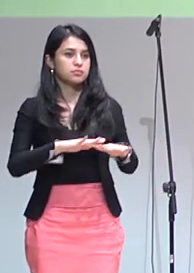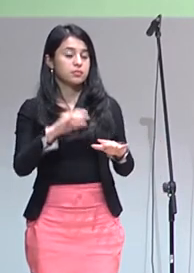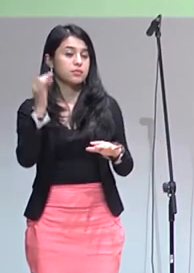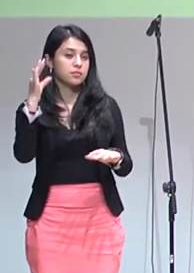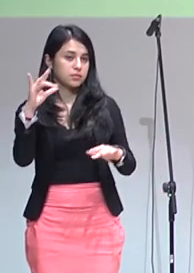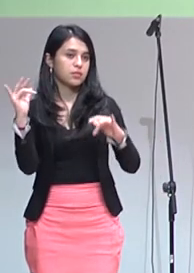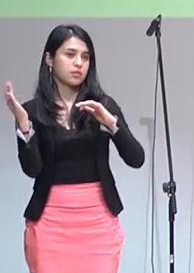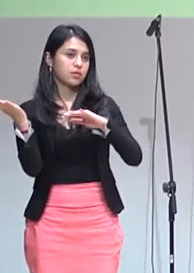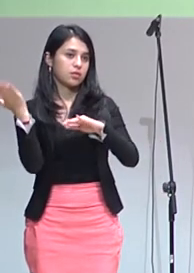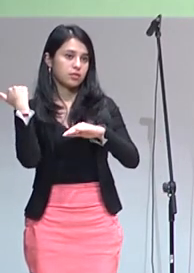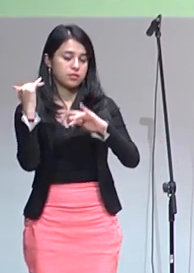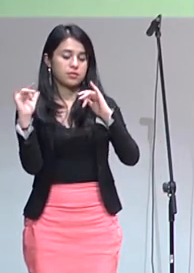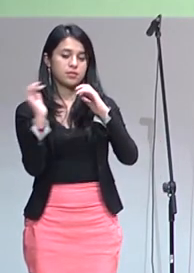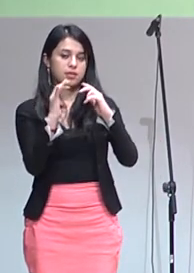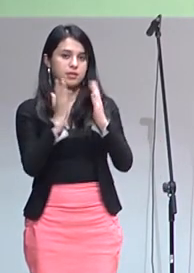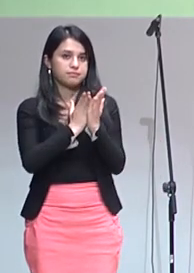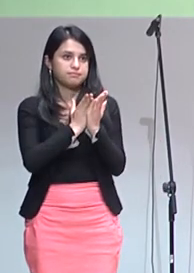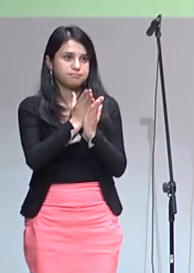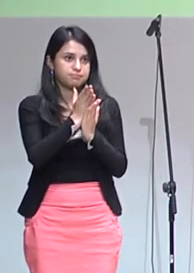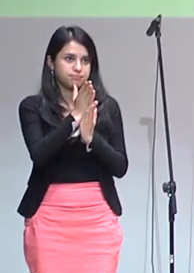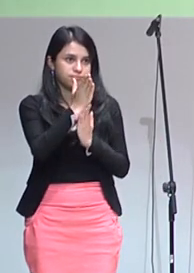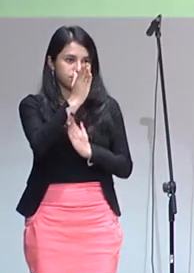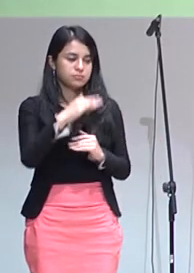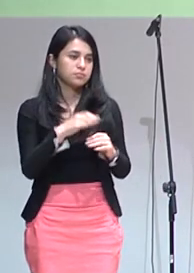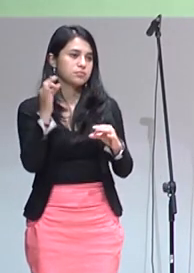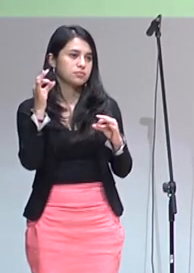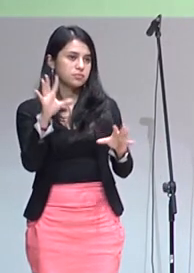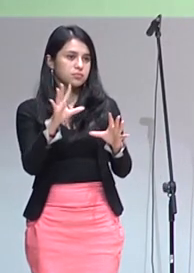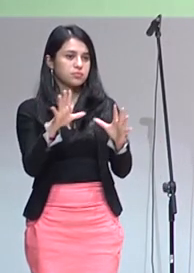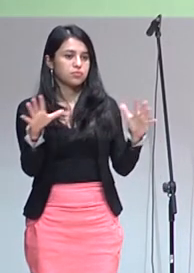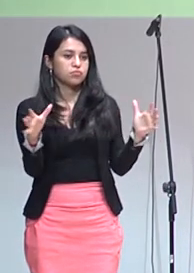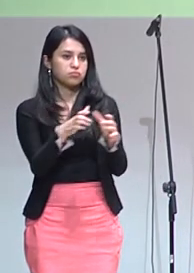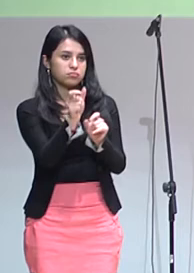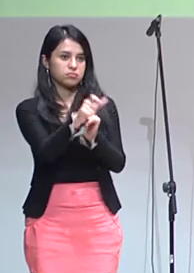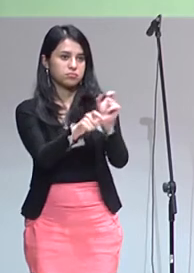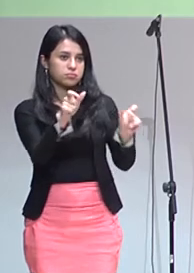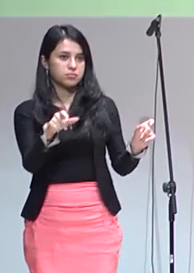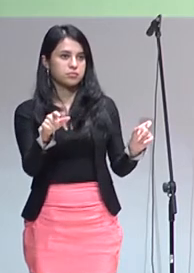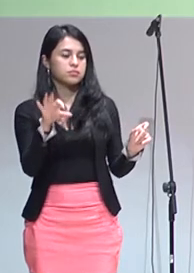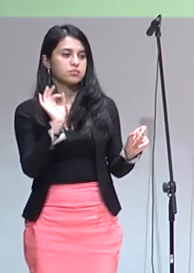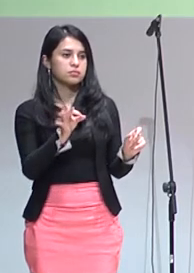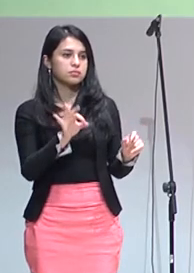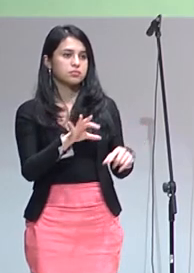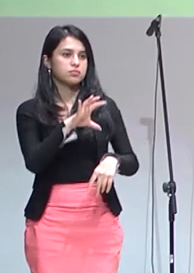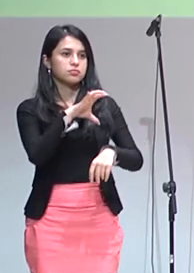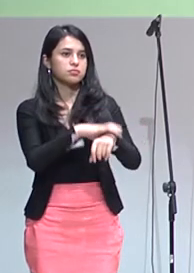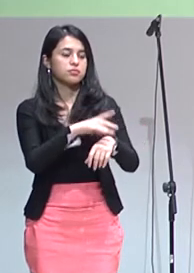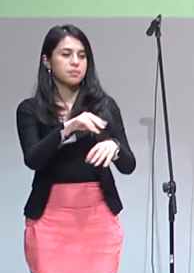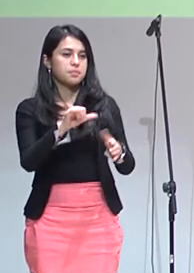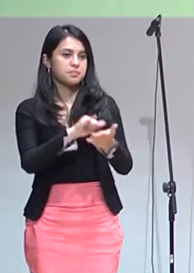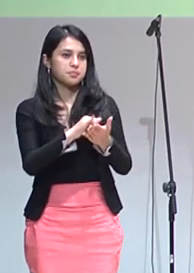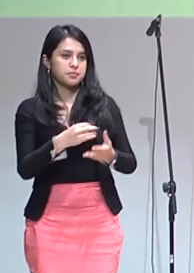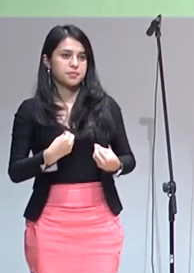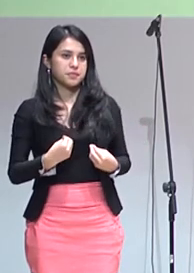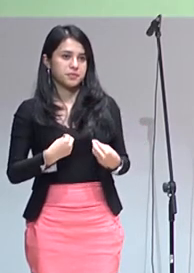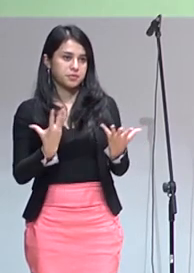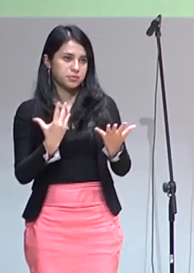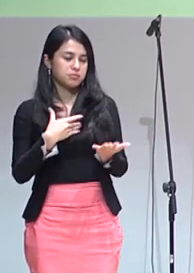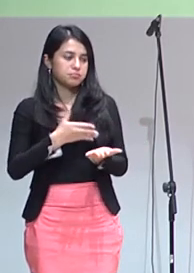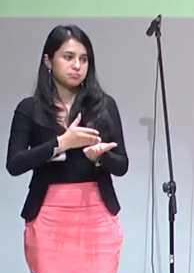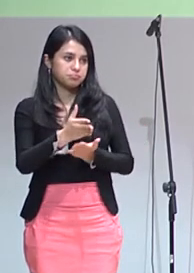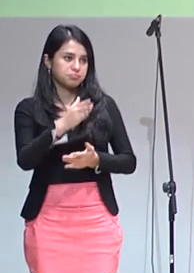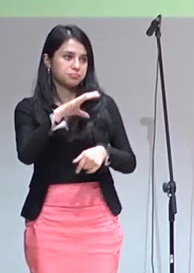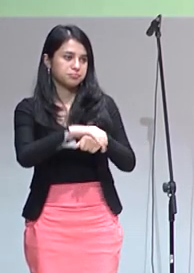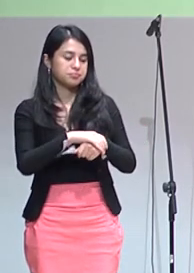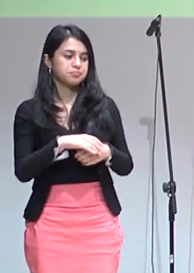sido permanente, ¿cierto? Y la población civil ha sido presa de esta violencia armada. A